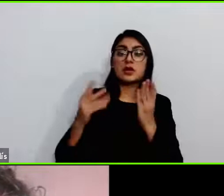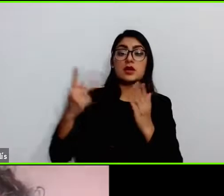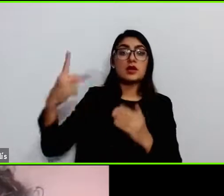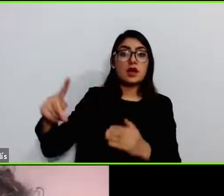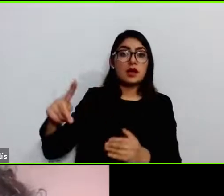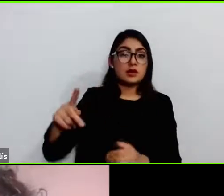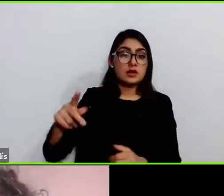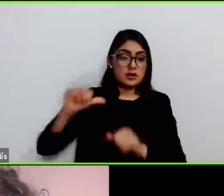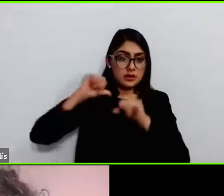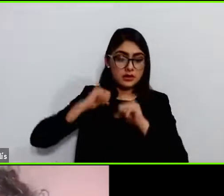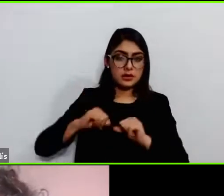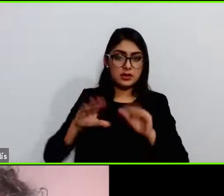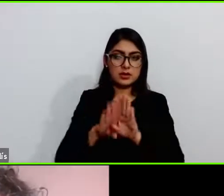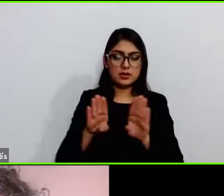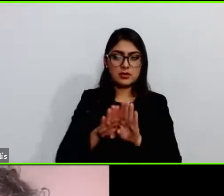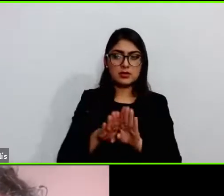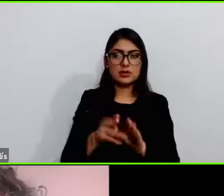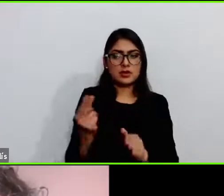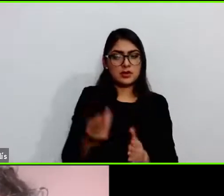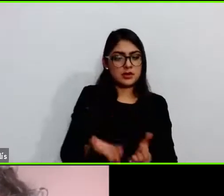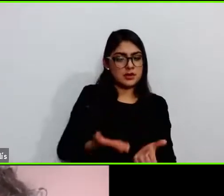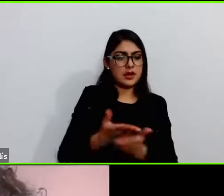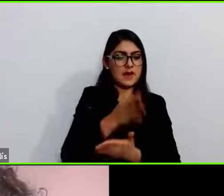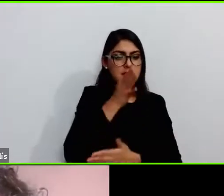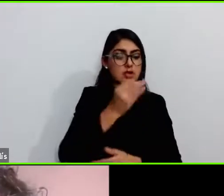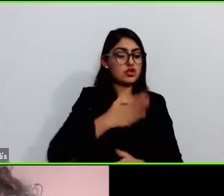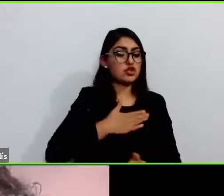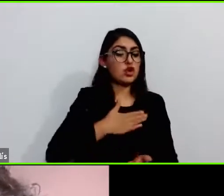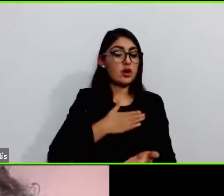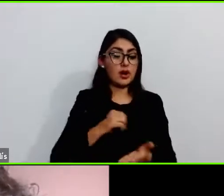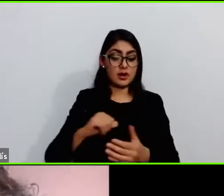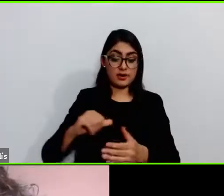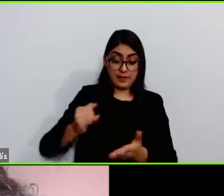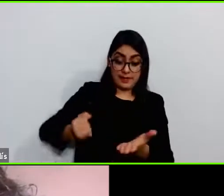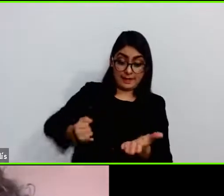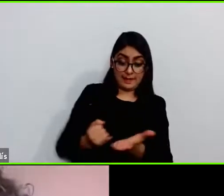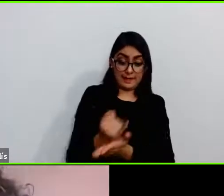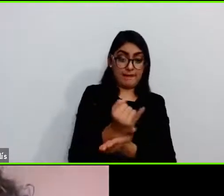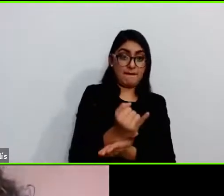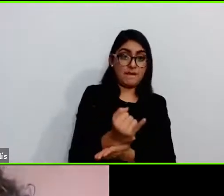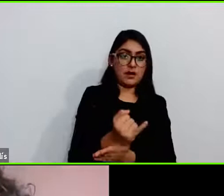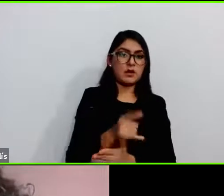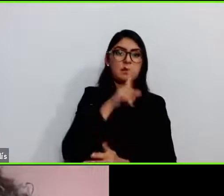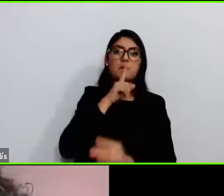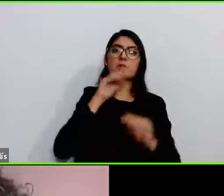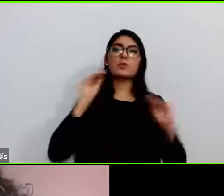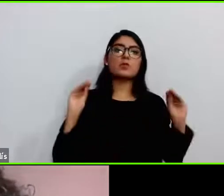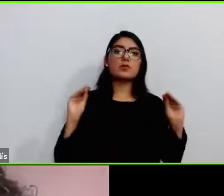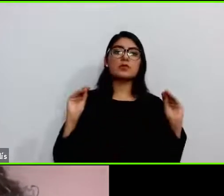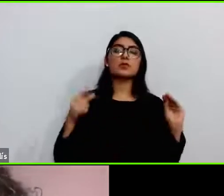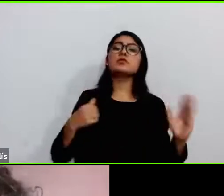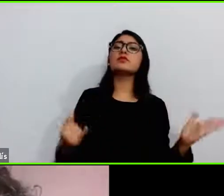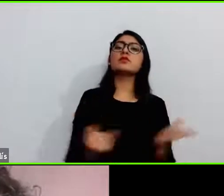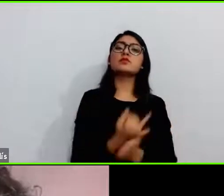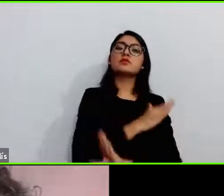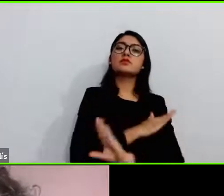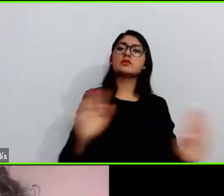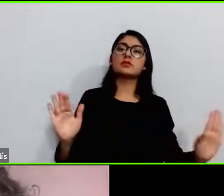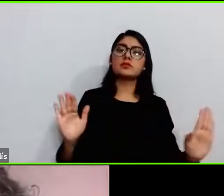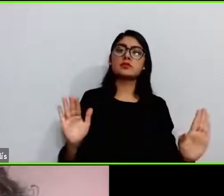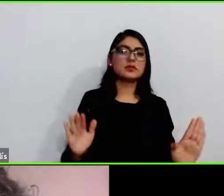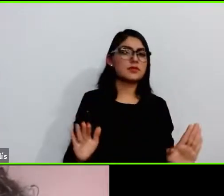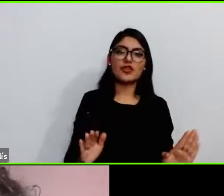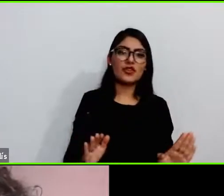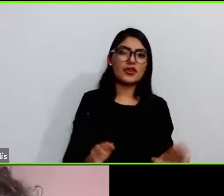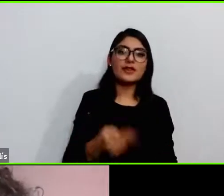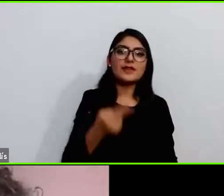dar razones por las decisiones que toman. Es decir, no basta con decir que una persona, un servidor público es